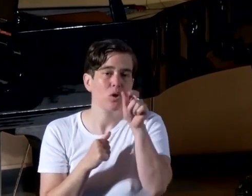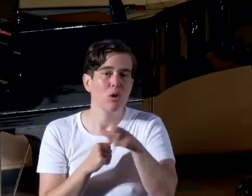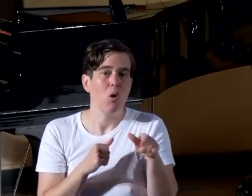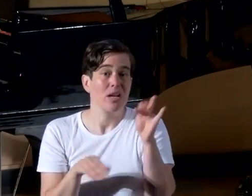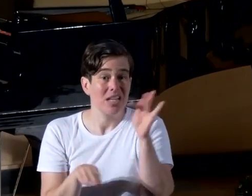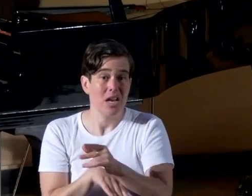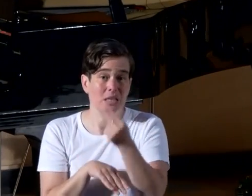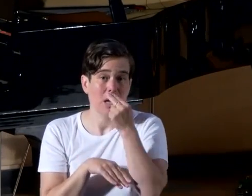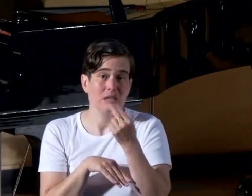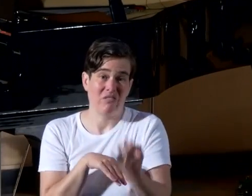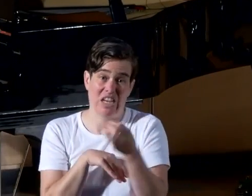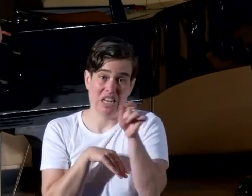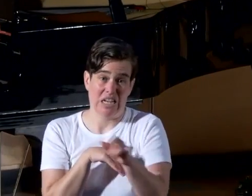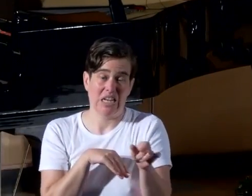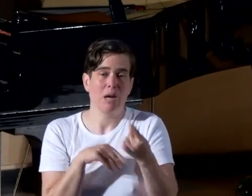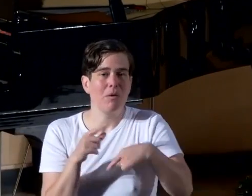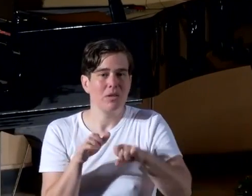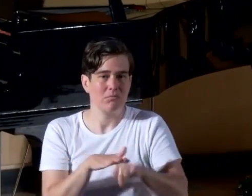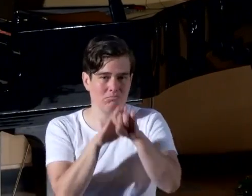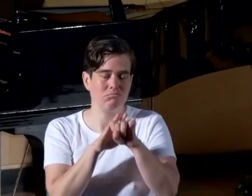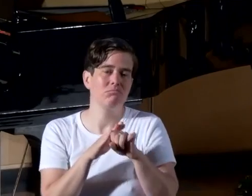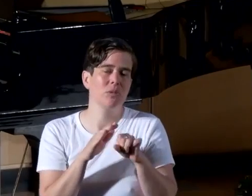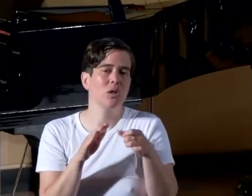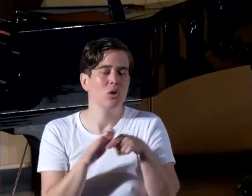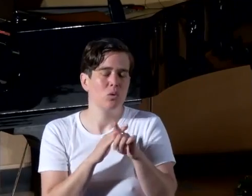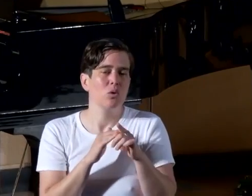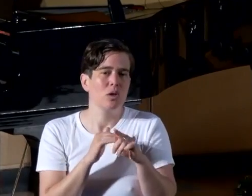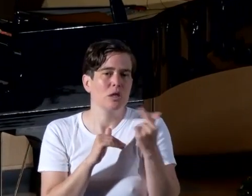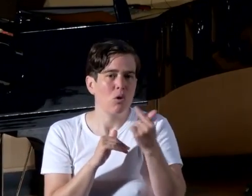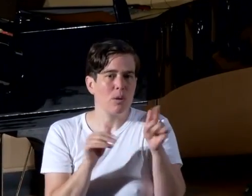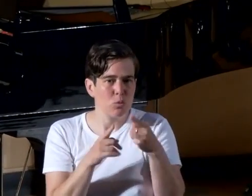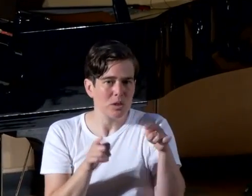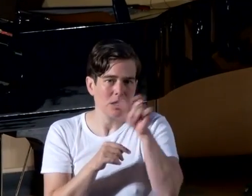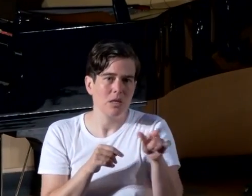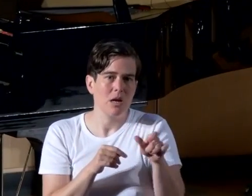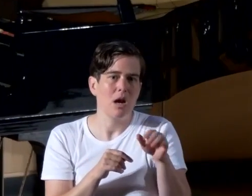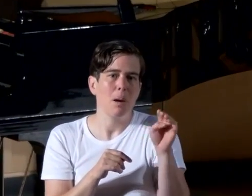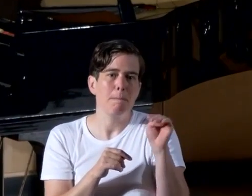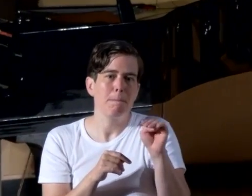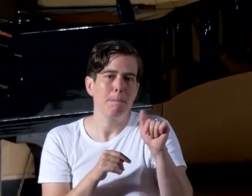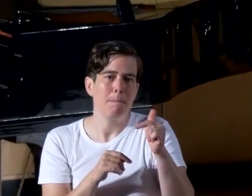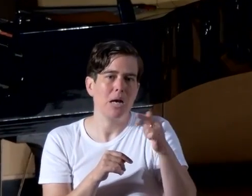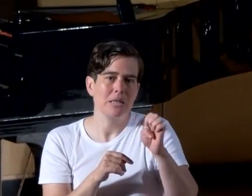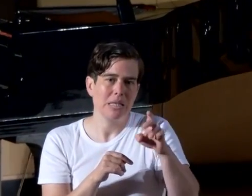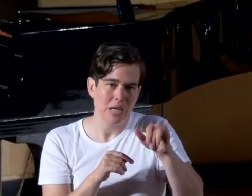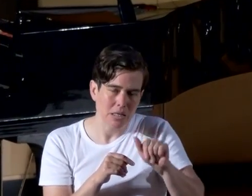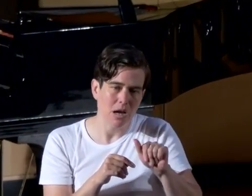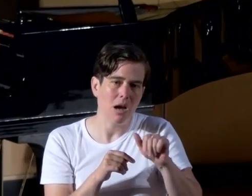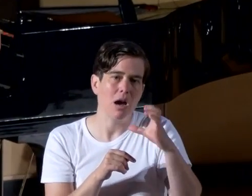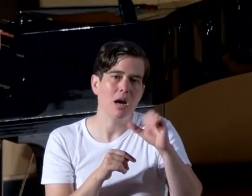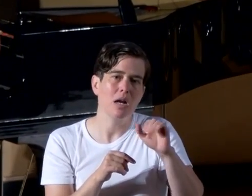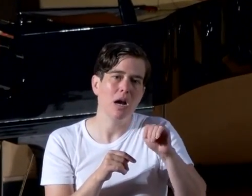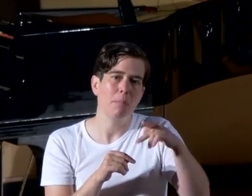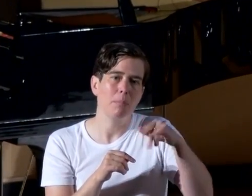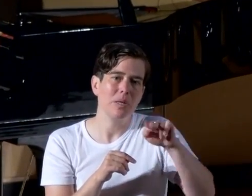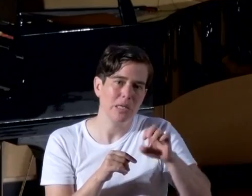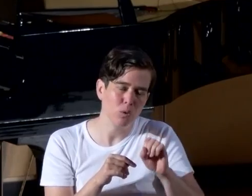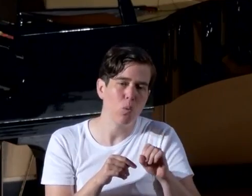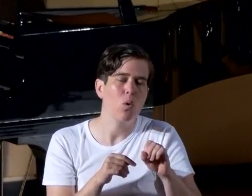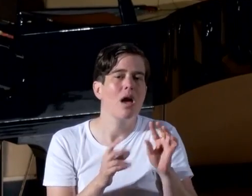der Minderheit aber unterstützt worden sind, in dem Fall durch tolle Musiker wie Materia und Campino und Feine Sahne